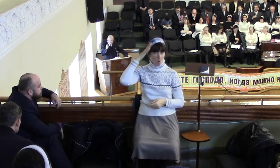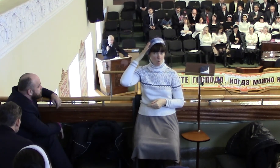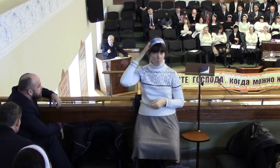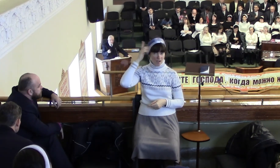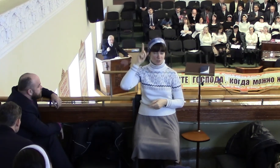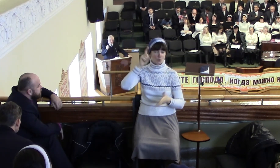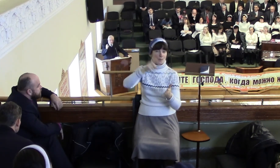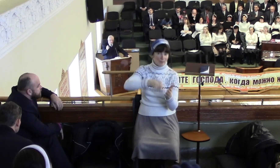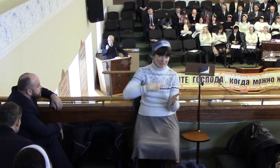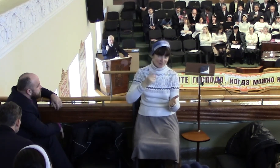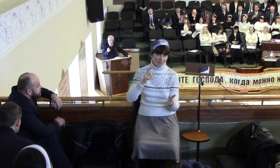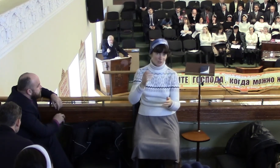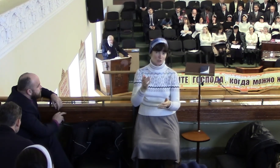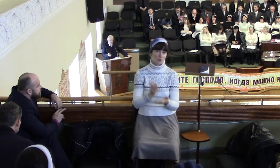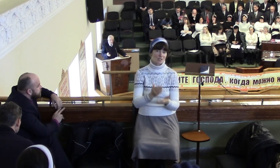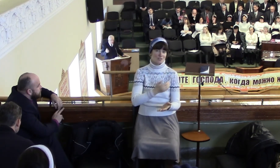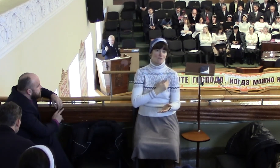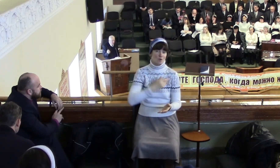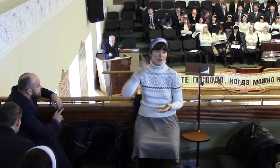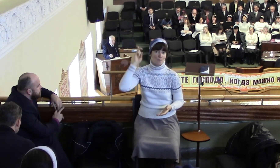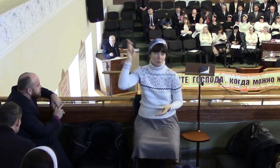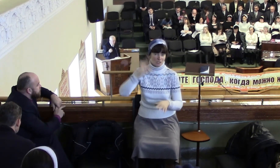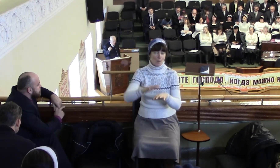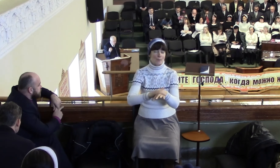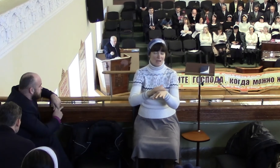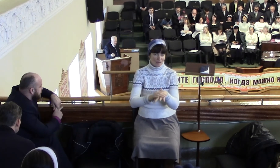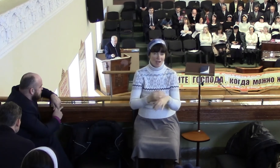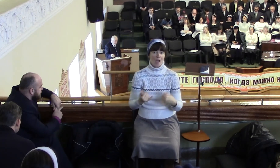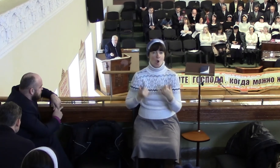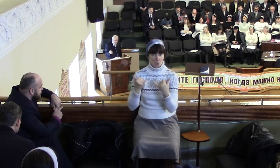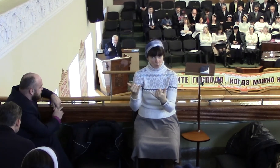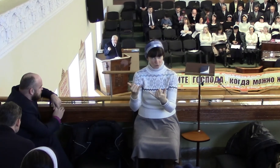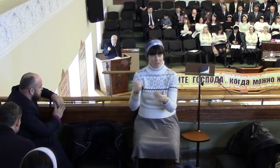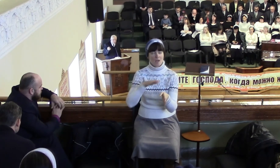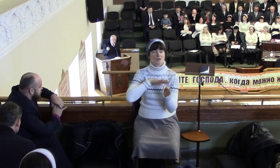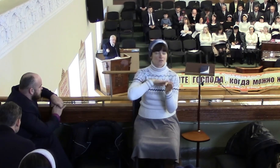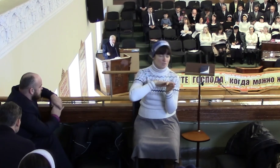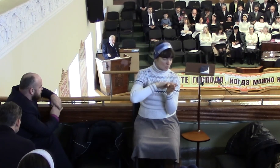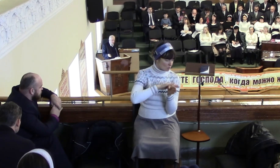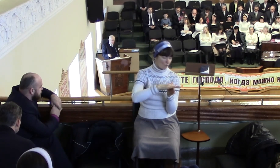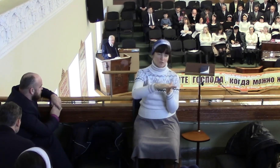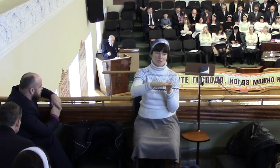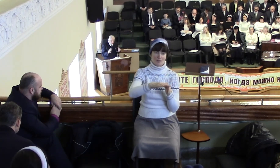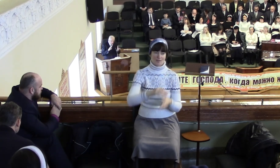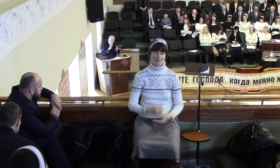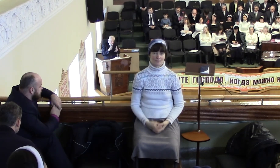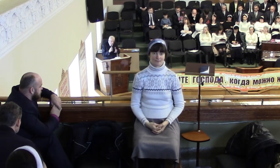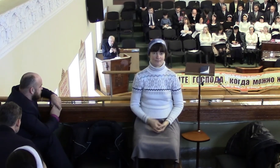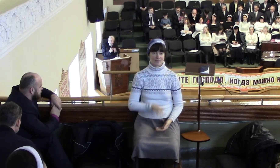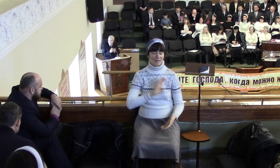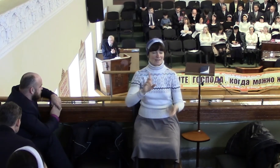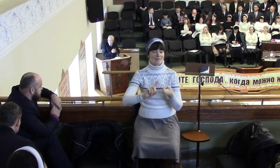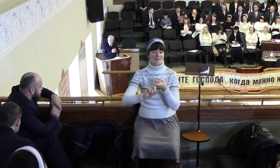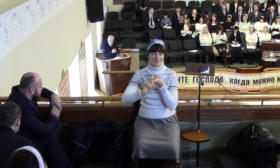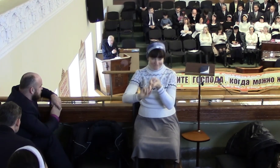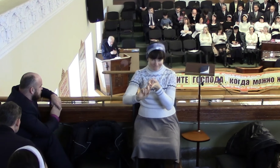вам познавать, что есть воля Божия, благая, угодная и совершенная. Не